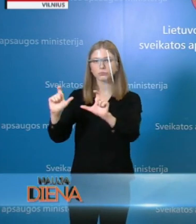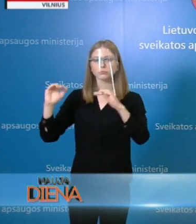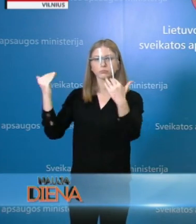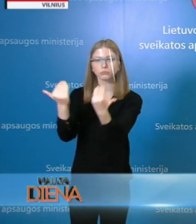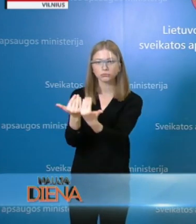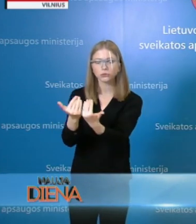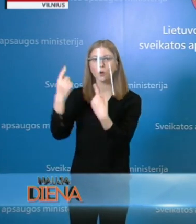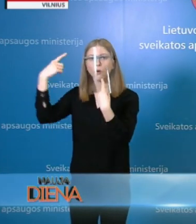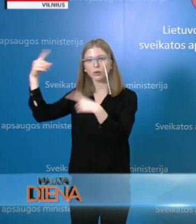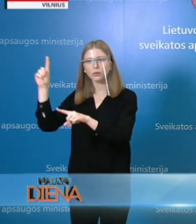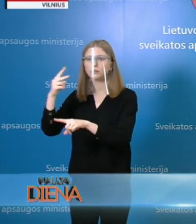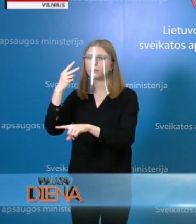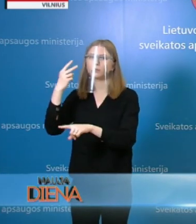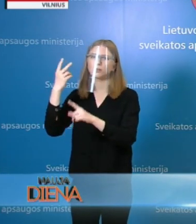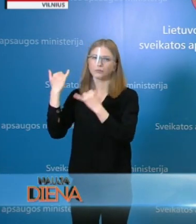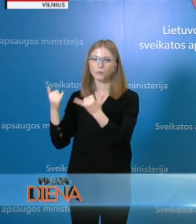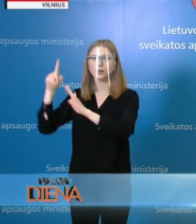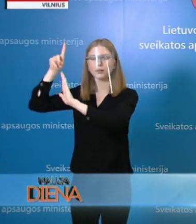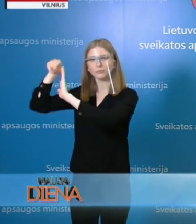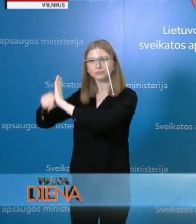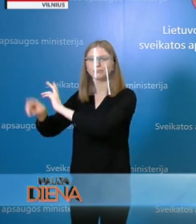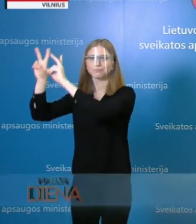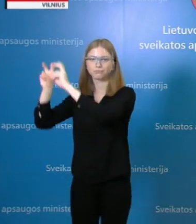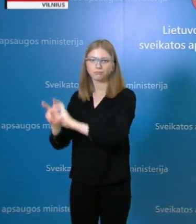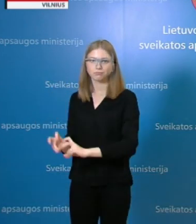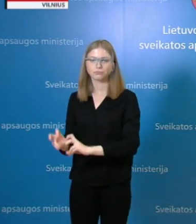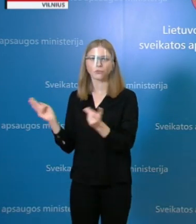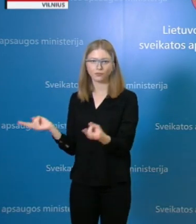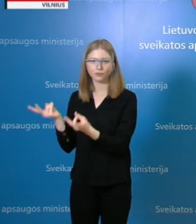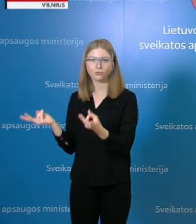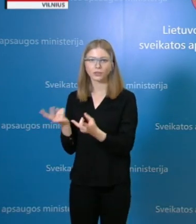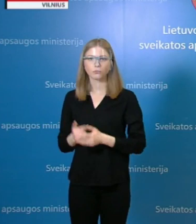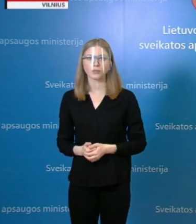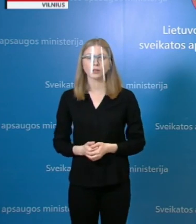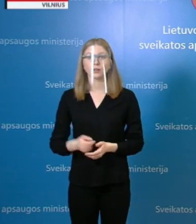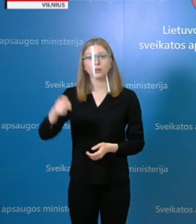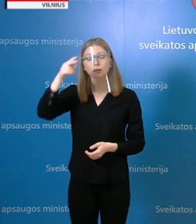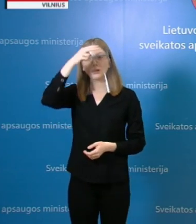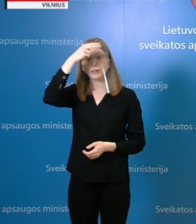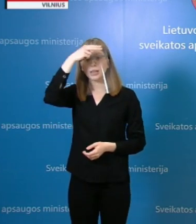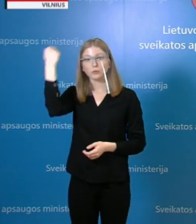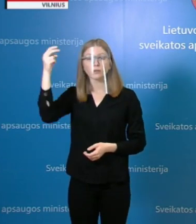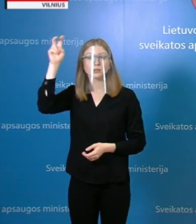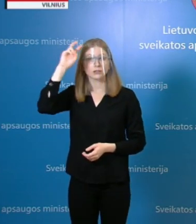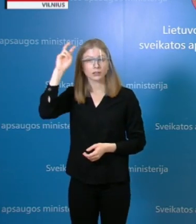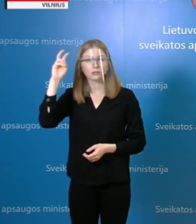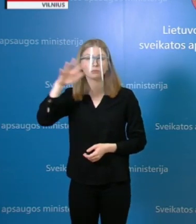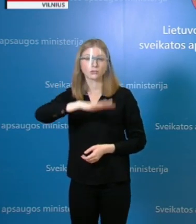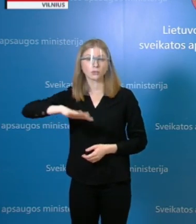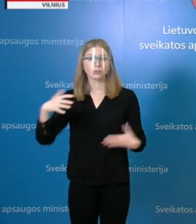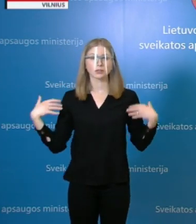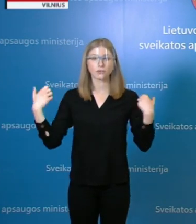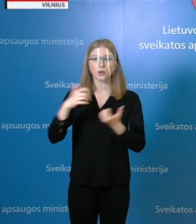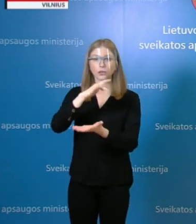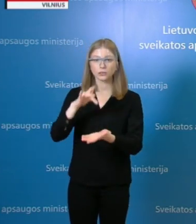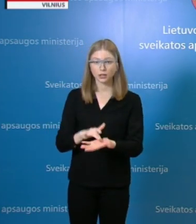ir rizika yra aiškinama. Atsižvelgiant į objekto riziką, Nacionalinis visuomenės sveikatos centras teikia nurodymus